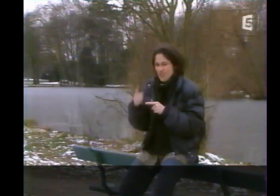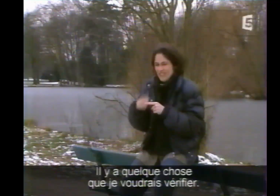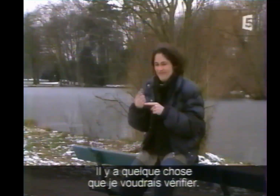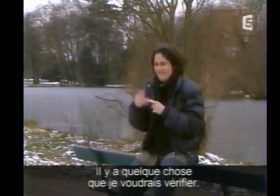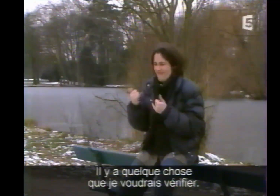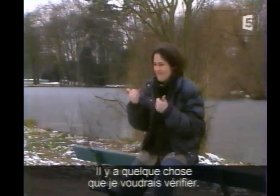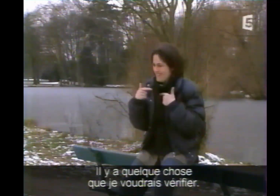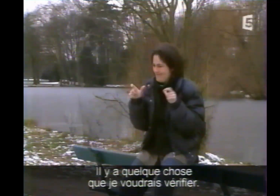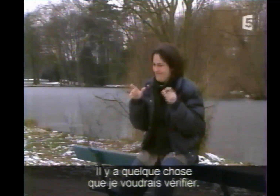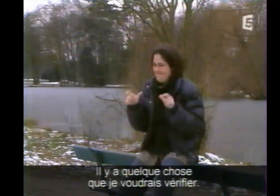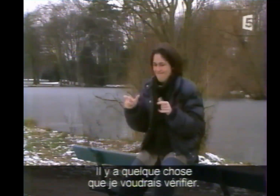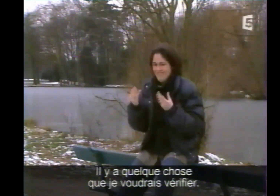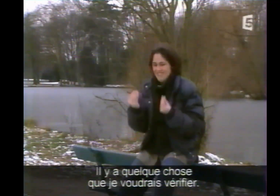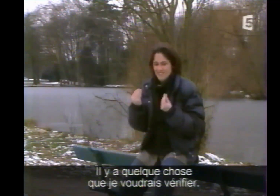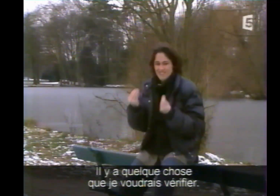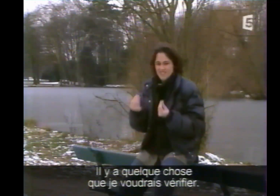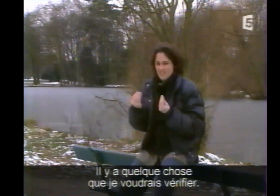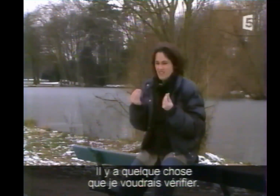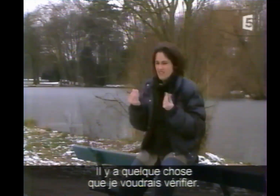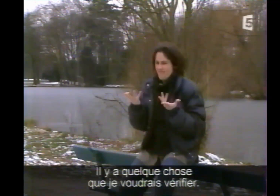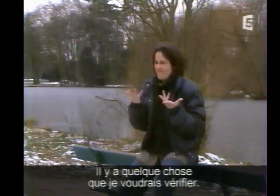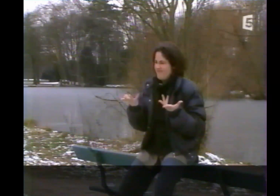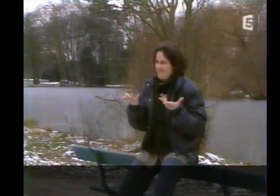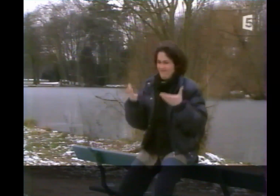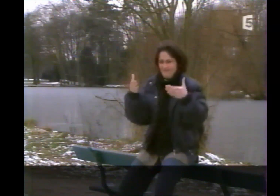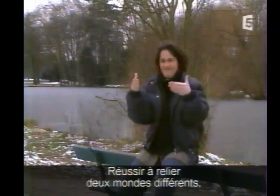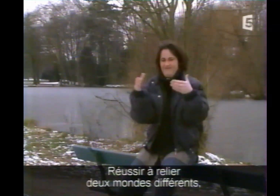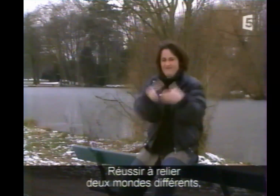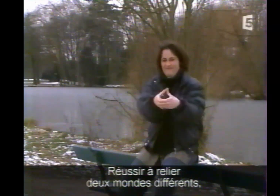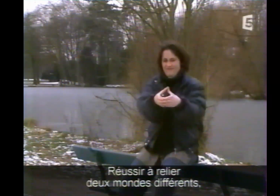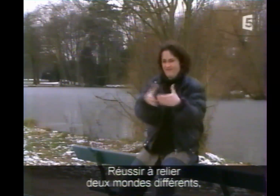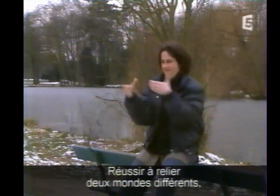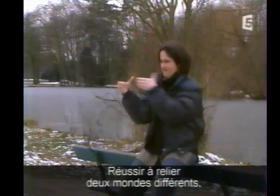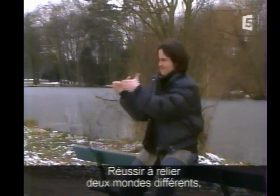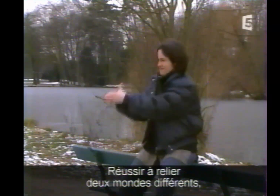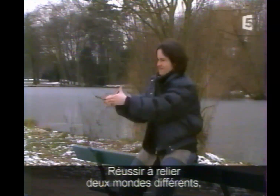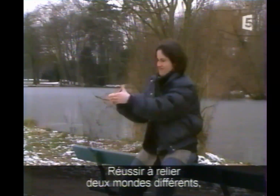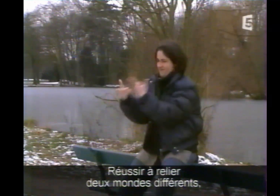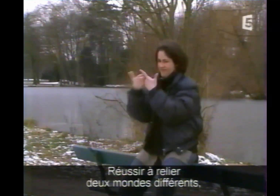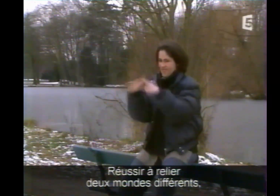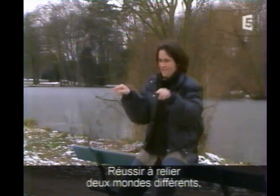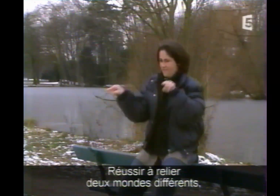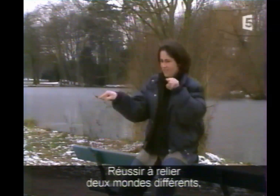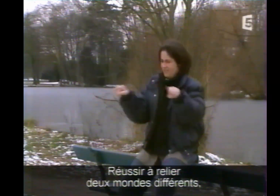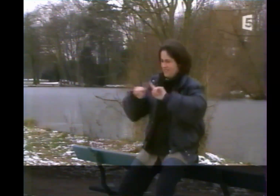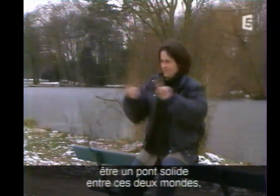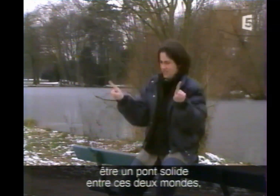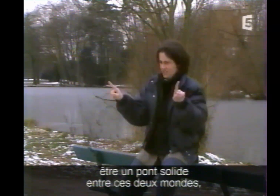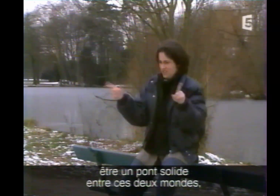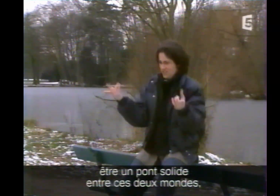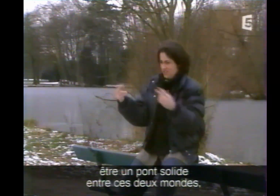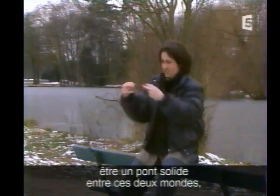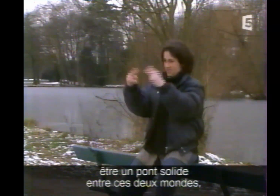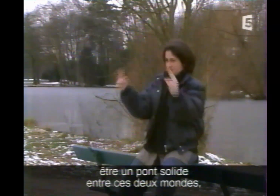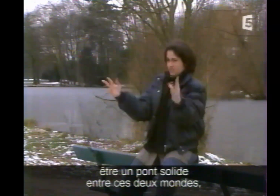Il y a quelque chose que je voudrais vérifier. Réussir à relier deux mondes différents, être un pont solide entre